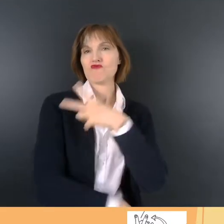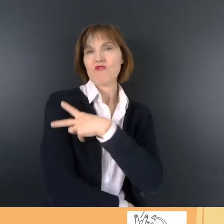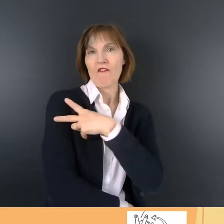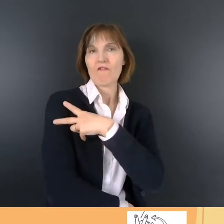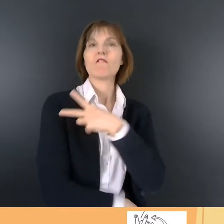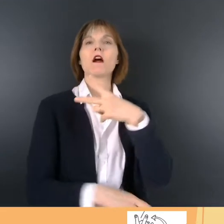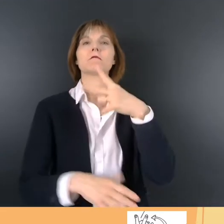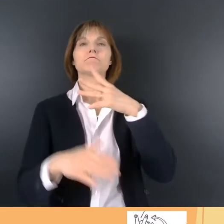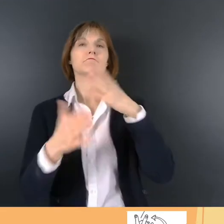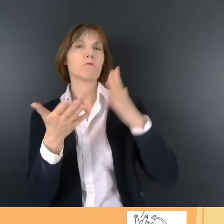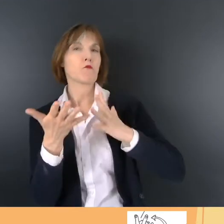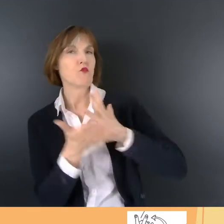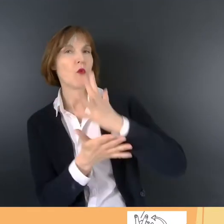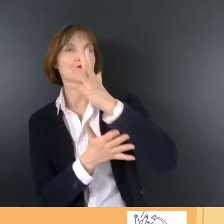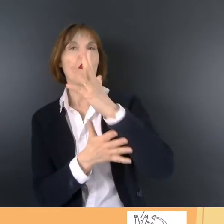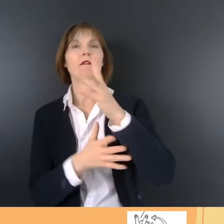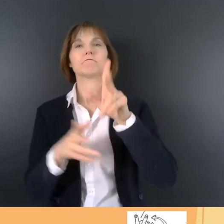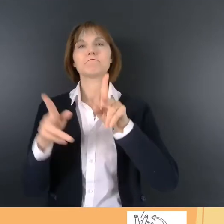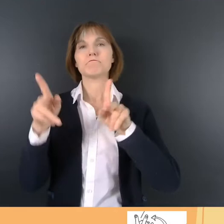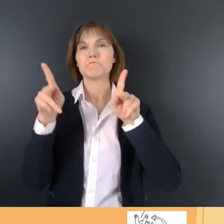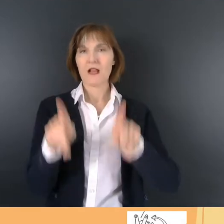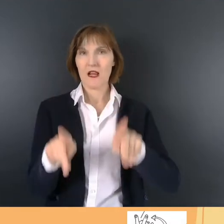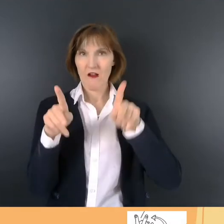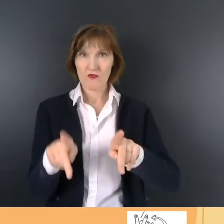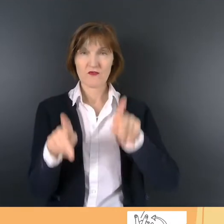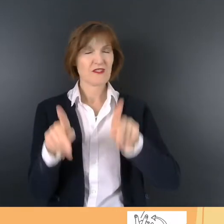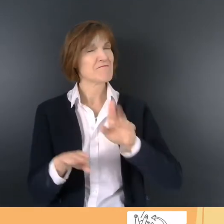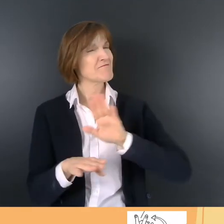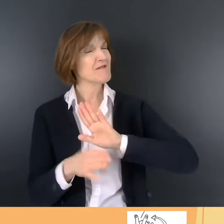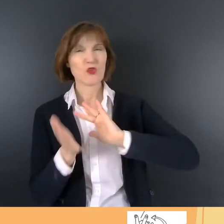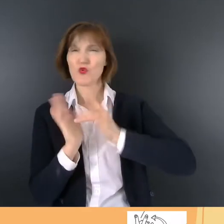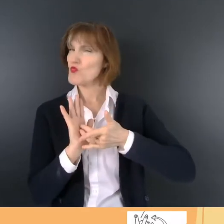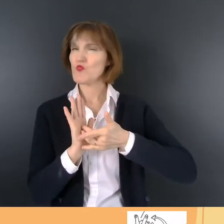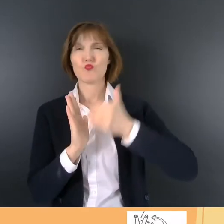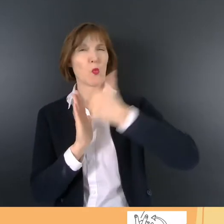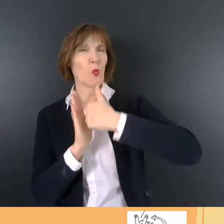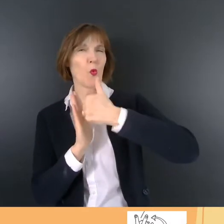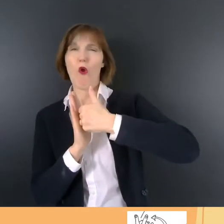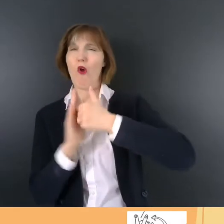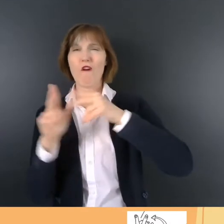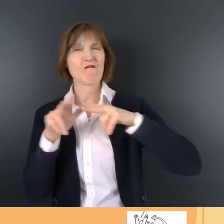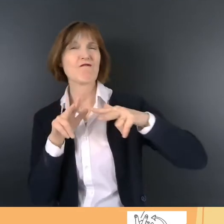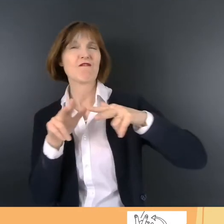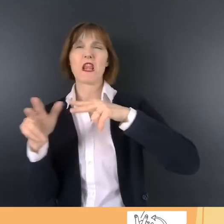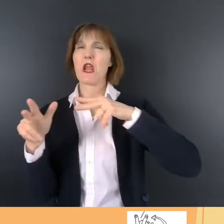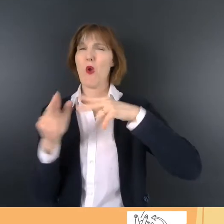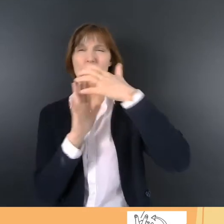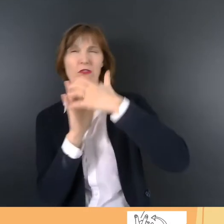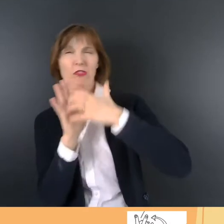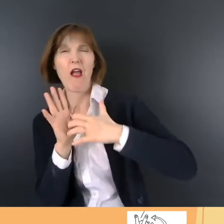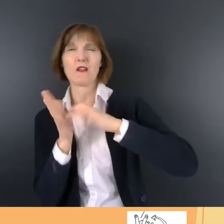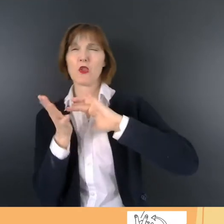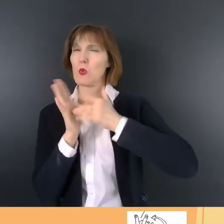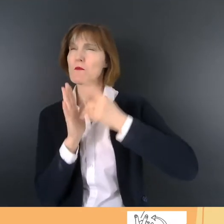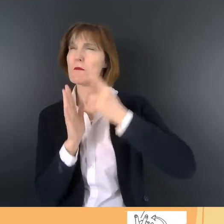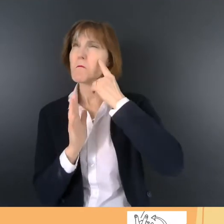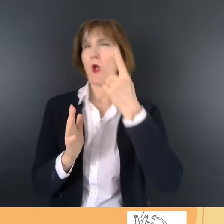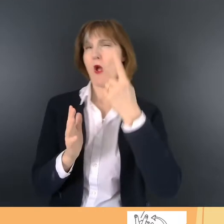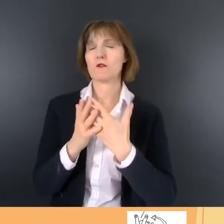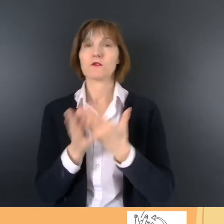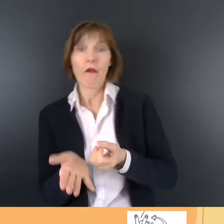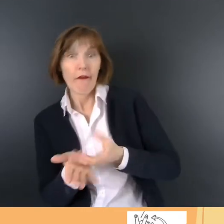exclusivement pédagogiques. Et tout le contenu est toujours pensé, non pas de manière